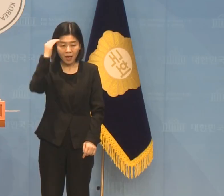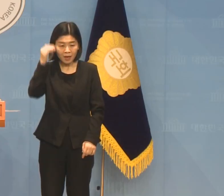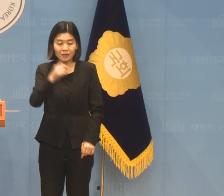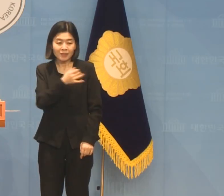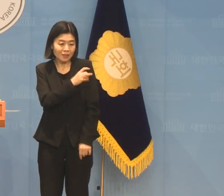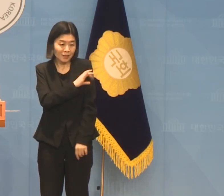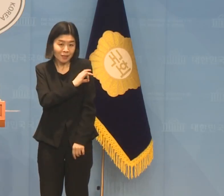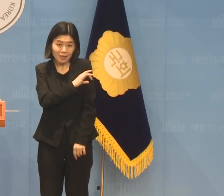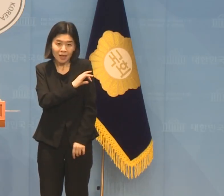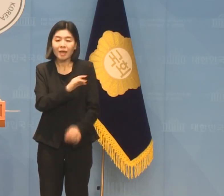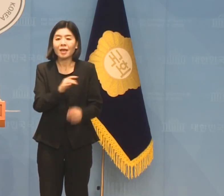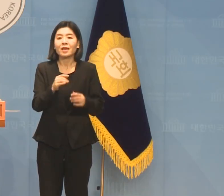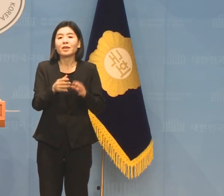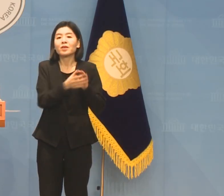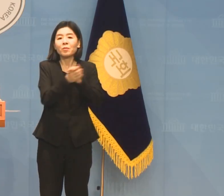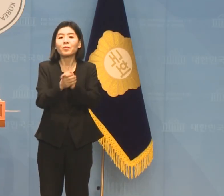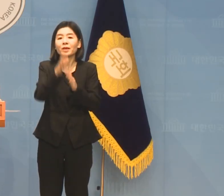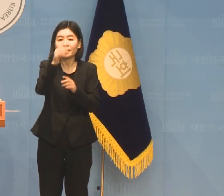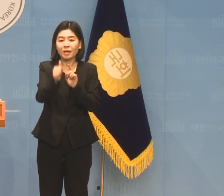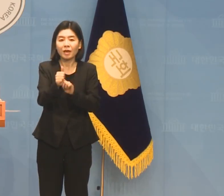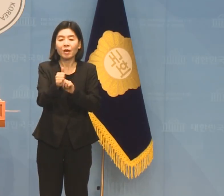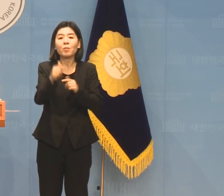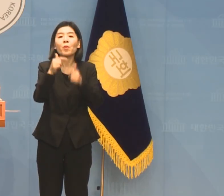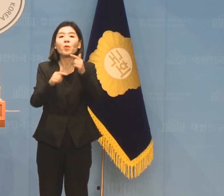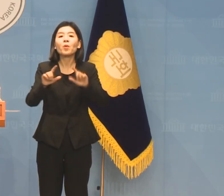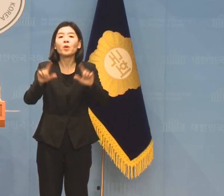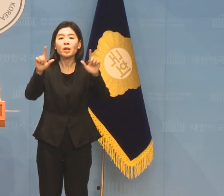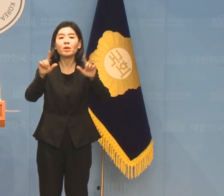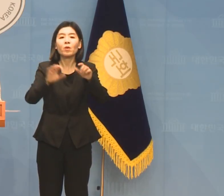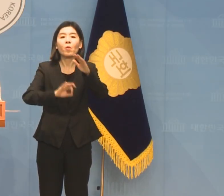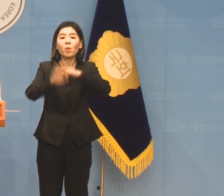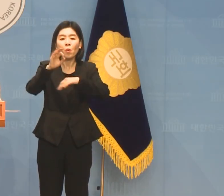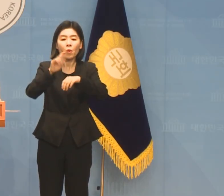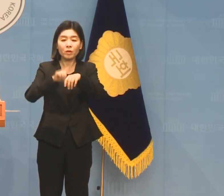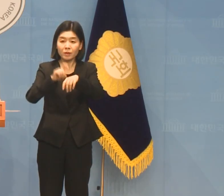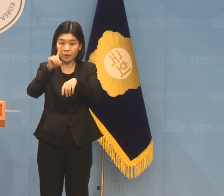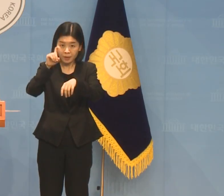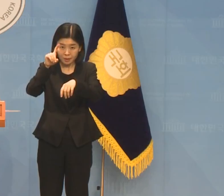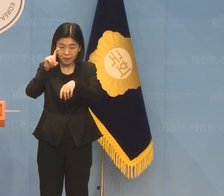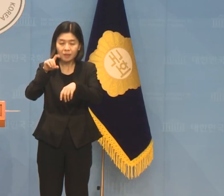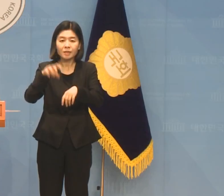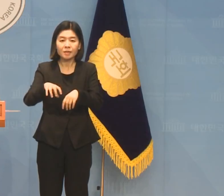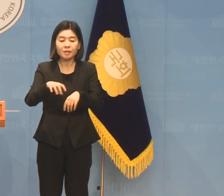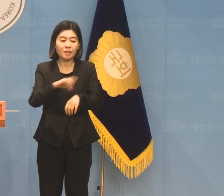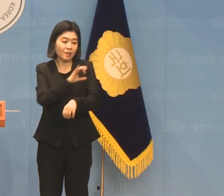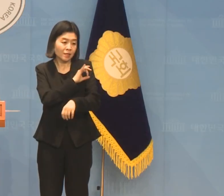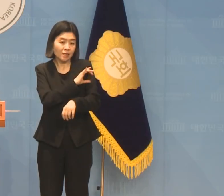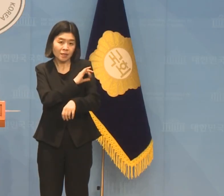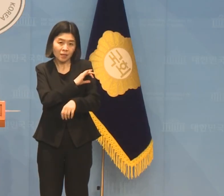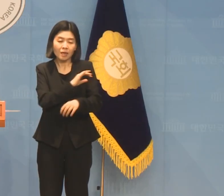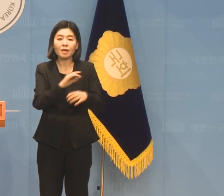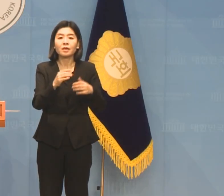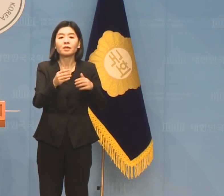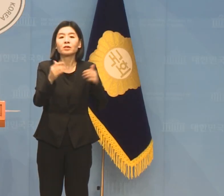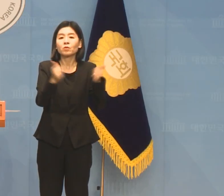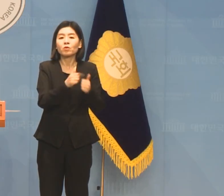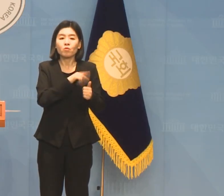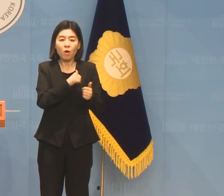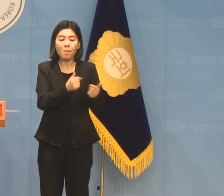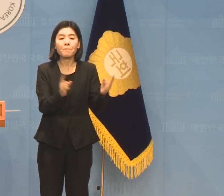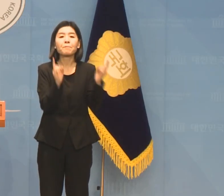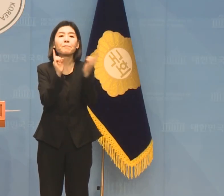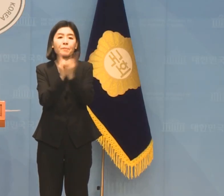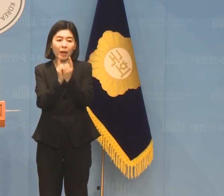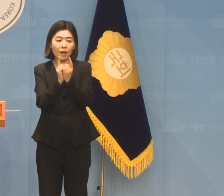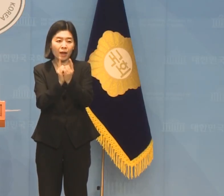협회장은 목요일 24일 오전 11시 의원실에서 이반 플로리스 칠레 상원 의원 등을 만나서